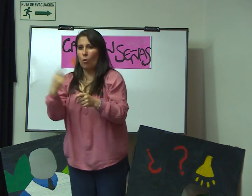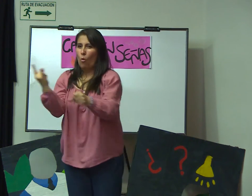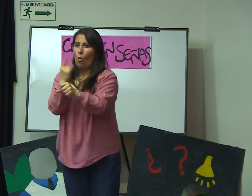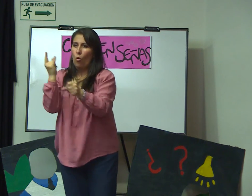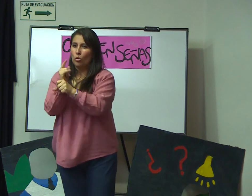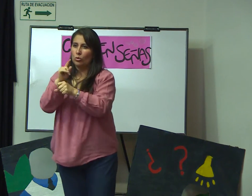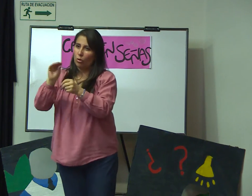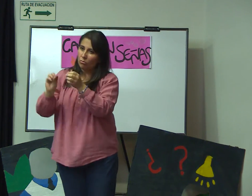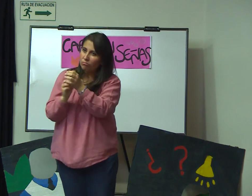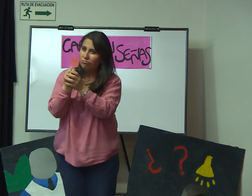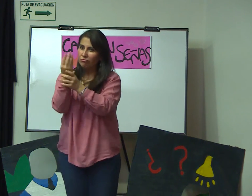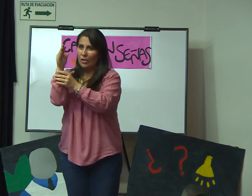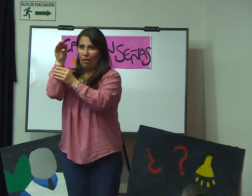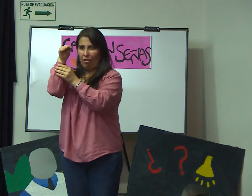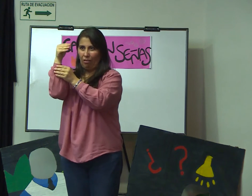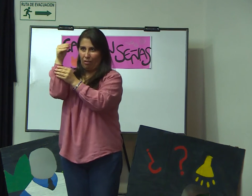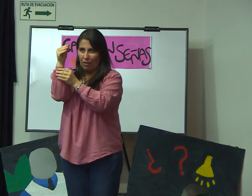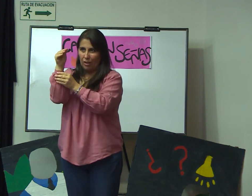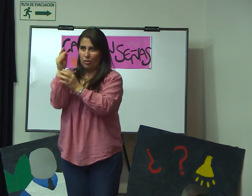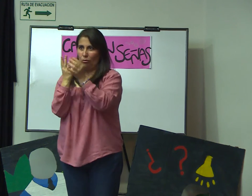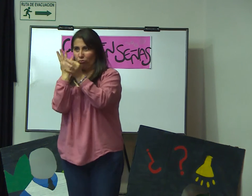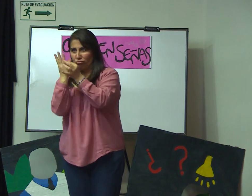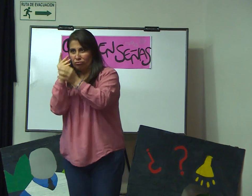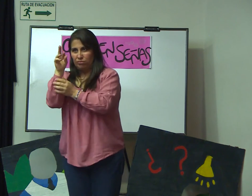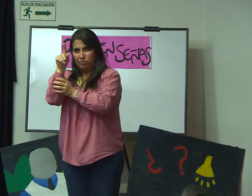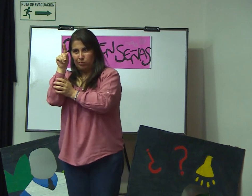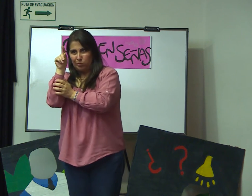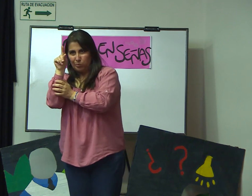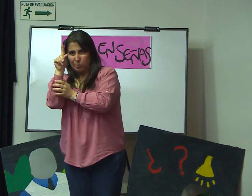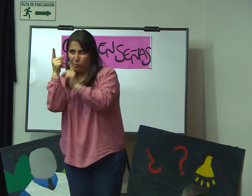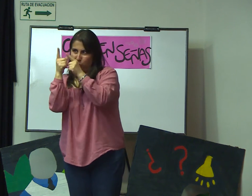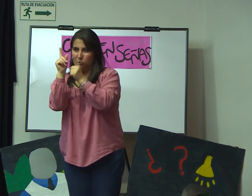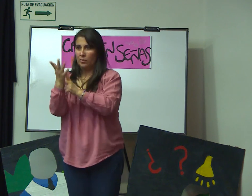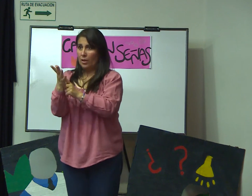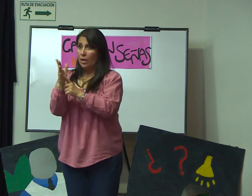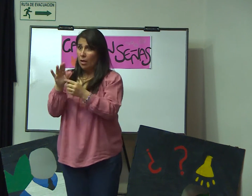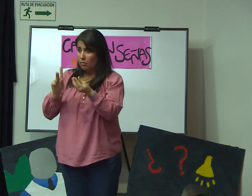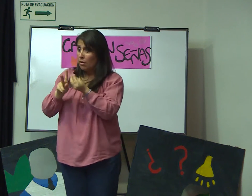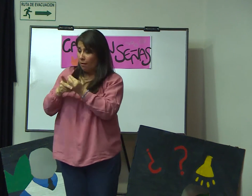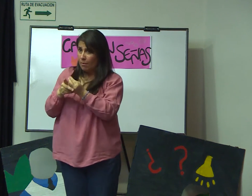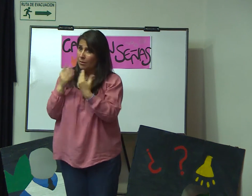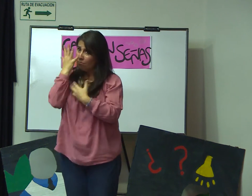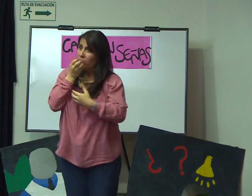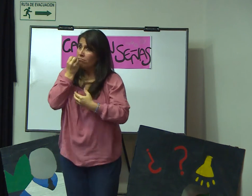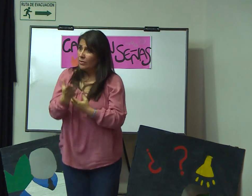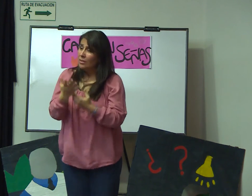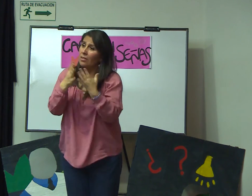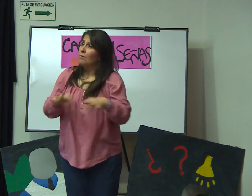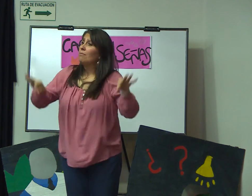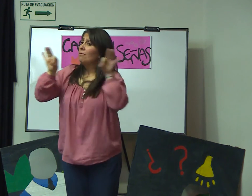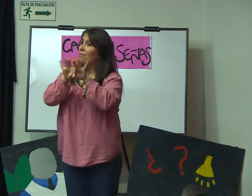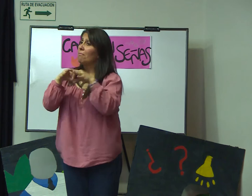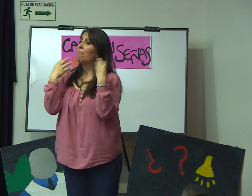hace parte y forma una herramienta muy bonita y muy fundamental para permitir eso, para permitir